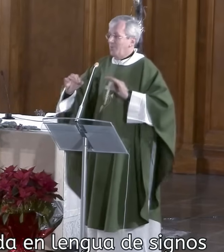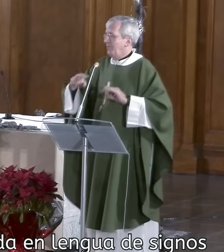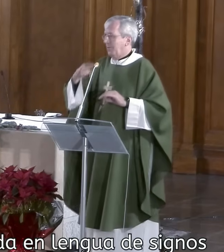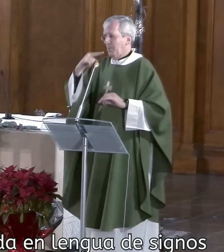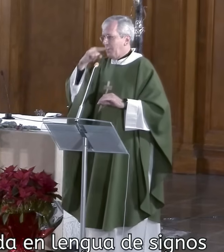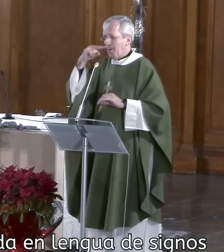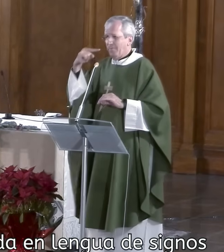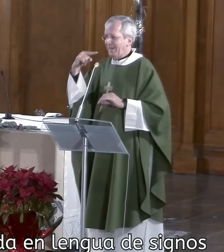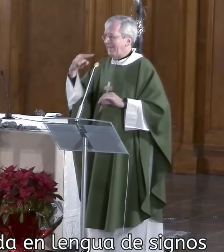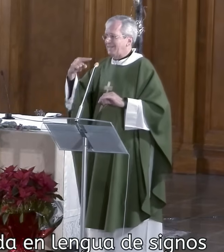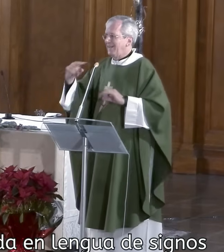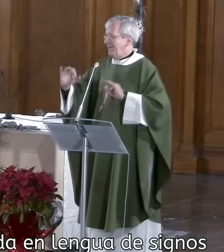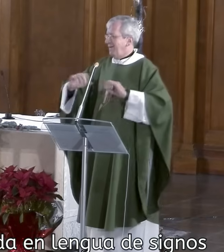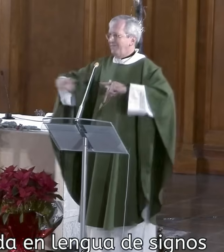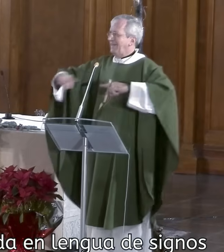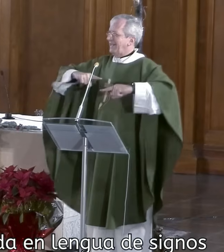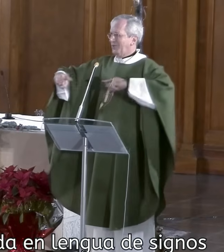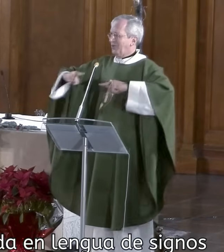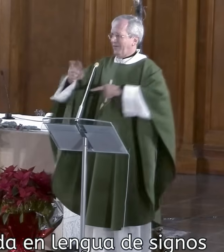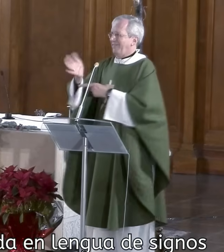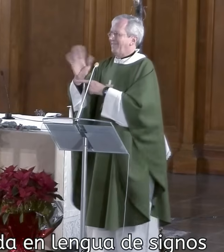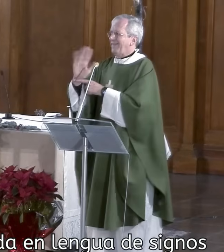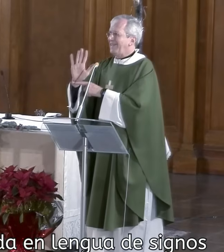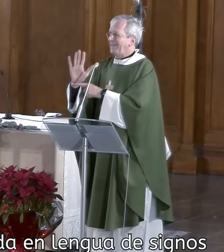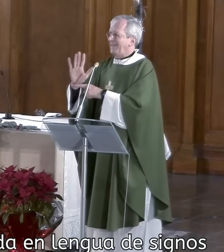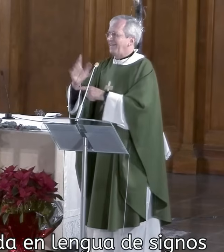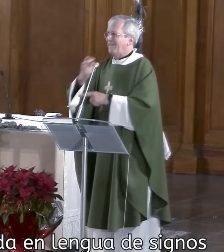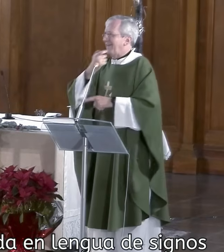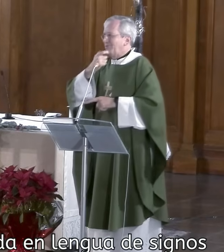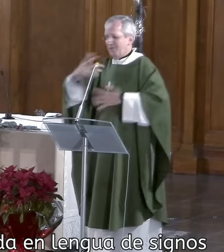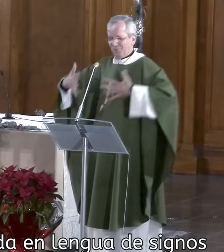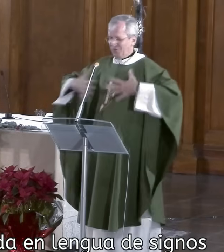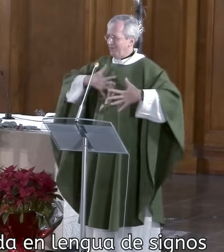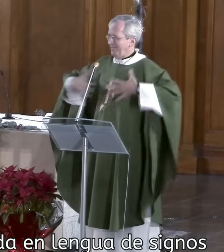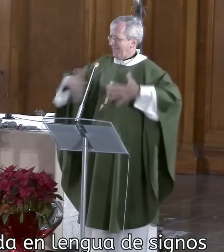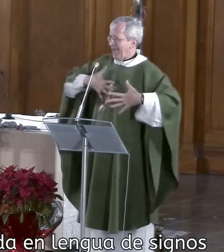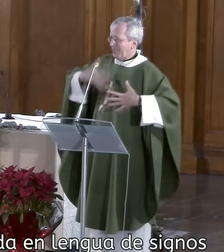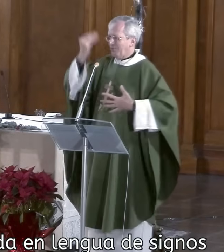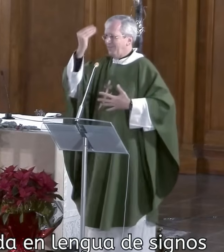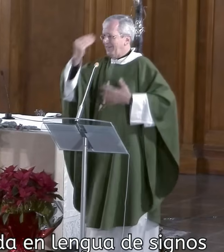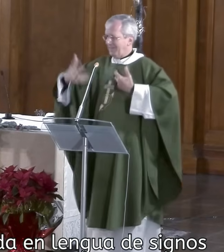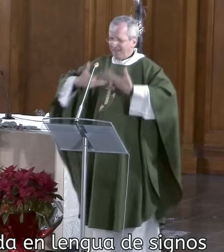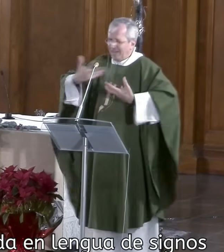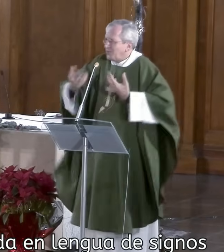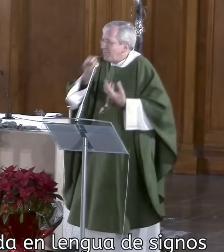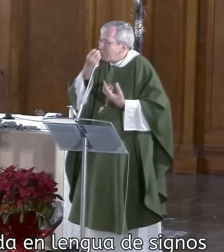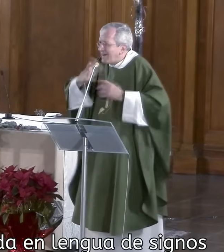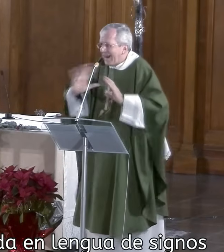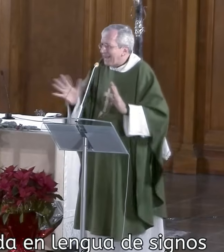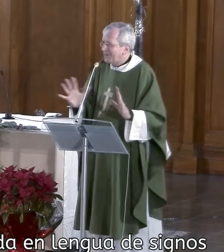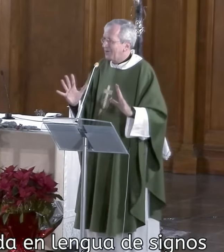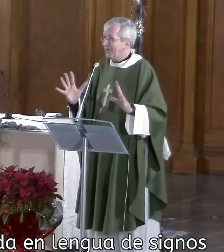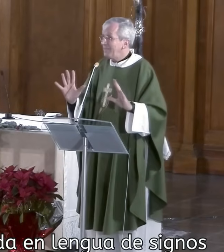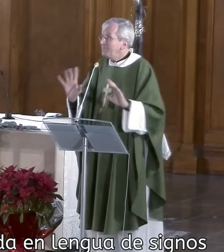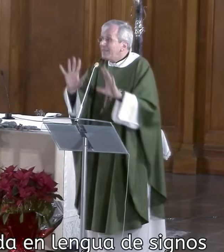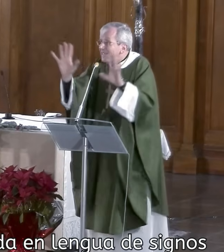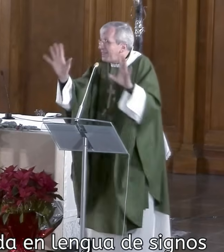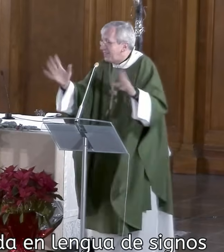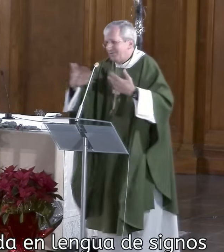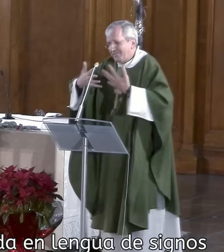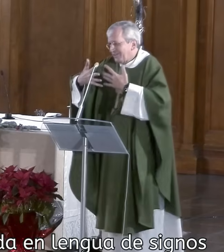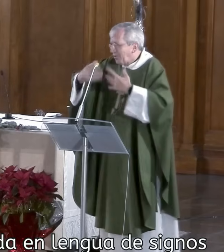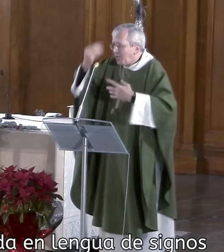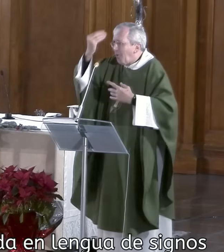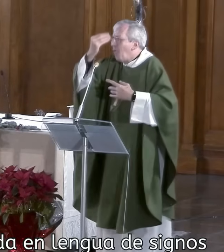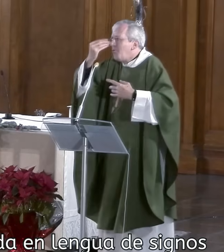ejemplo de un hombre que es director de cine y que le gusta mucho teatro y es un gran actor, y